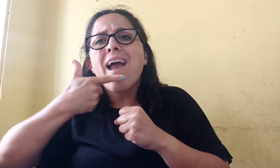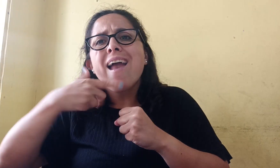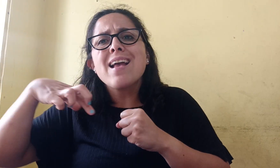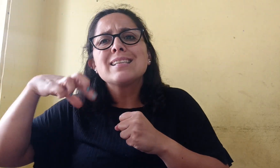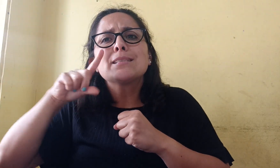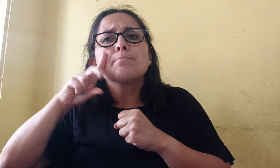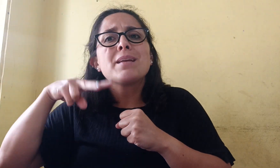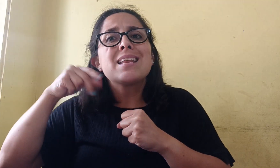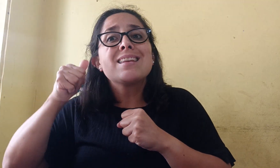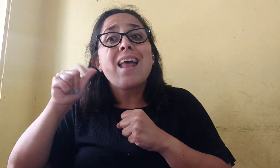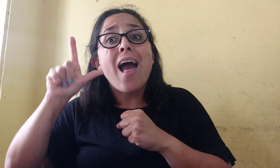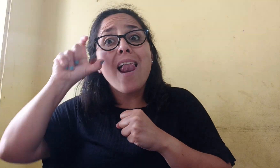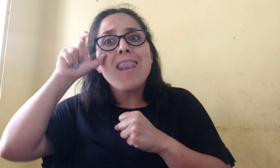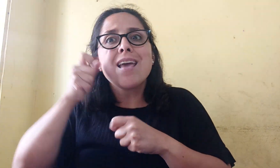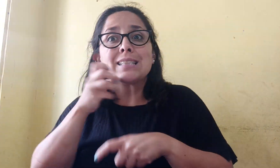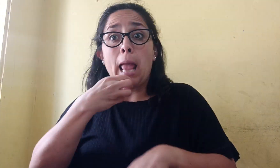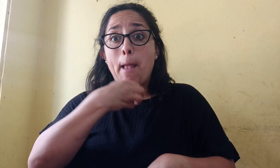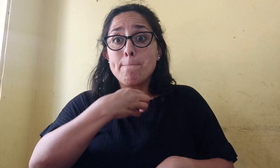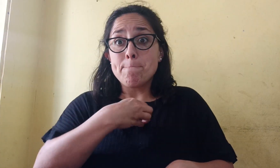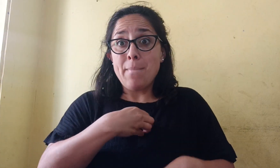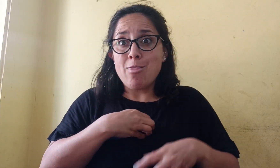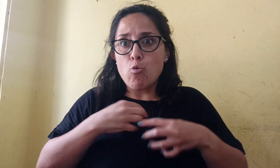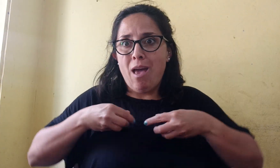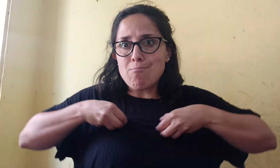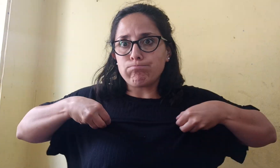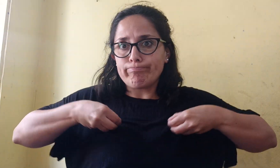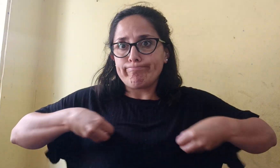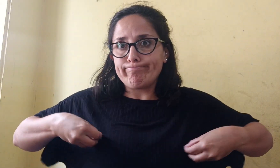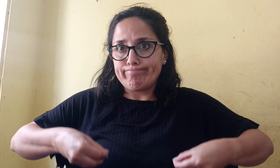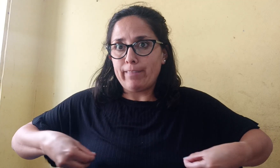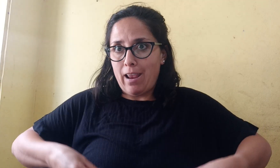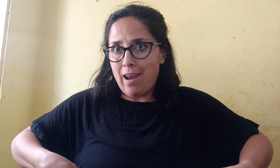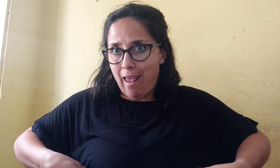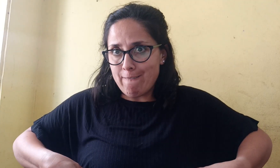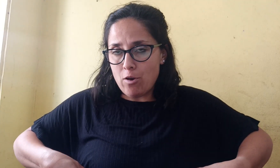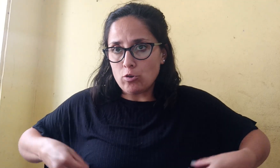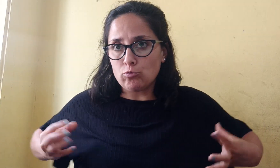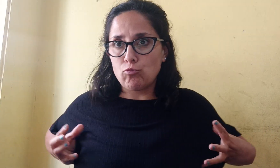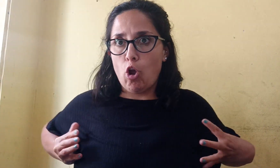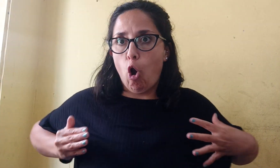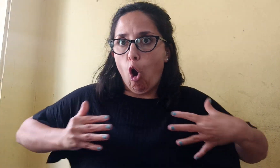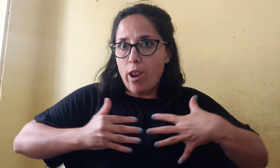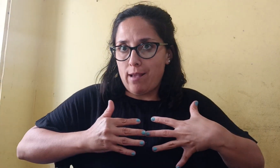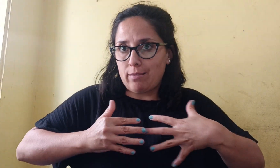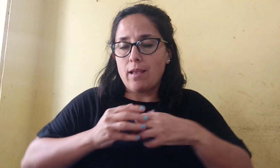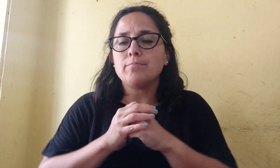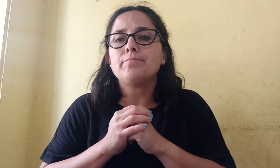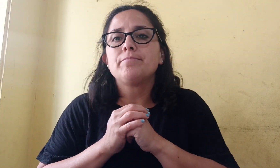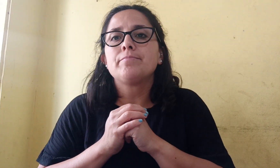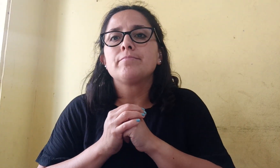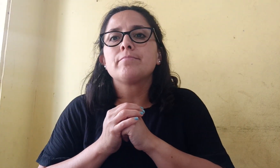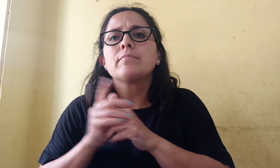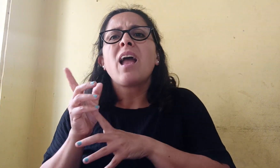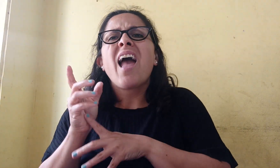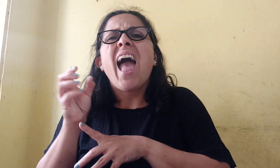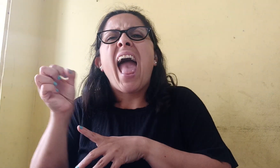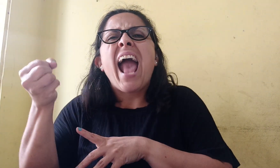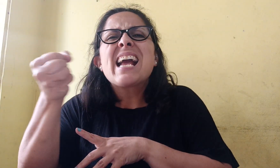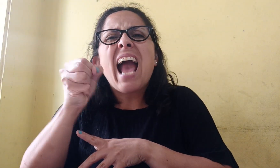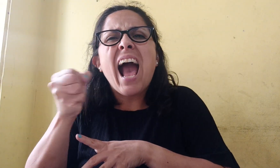médula, ¿sí? Salen estas ramificaciones de nervios espinales. Los ganglios no se alcanzan a ver, pero están muy